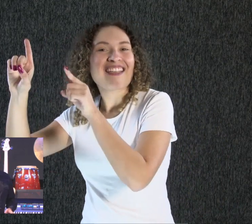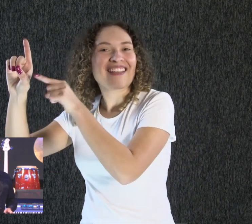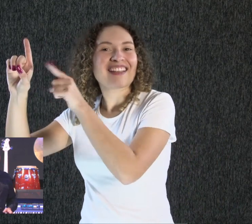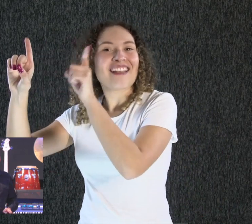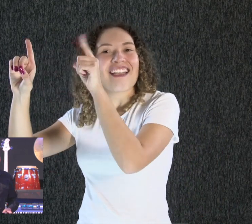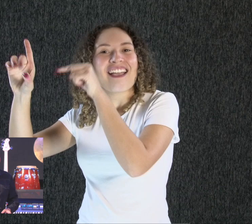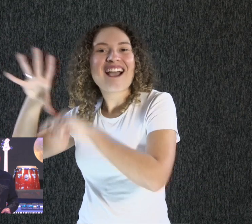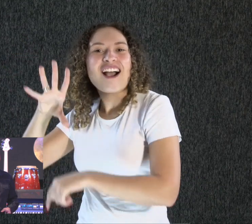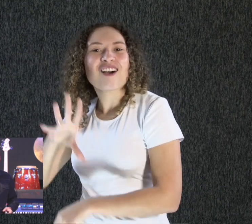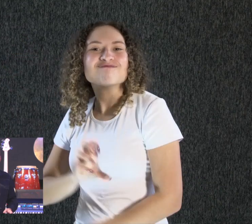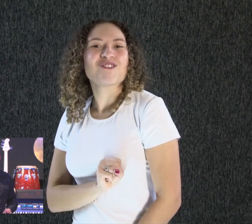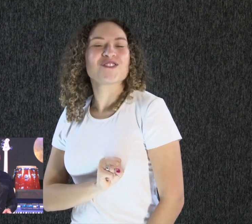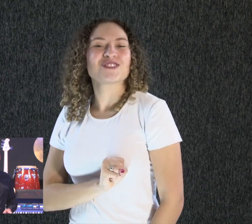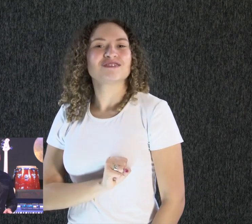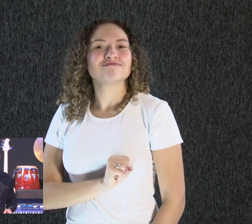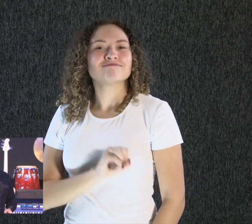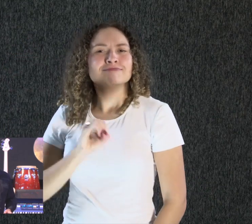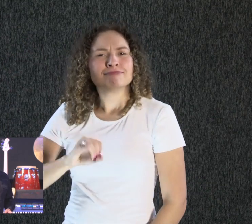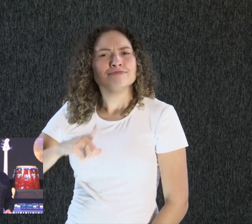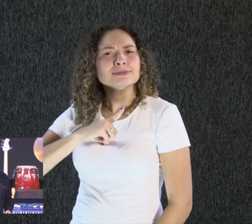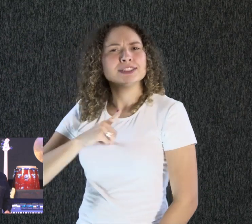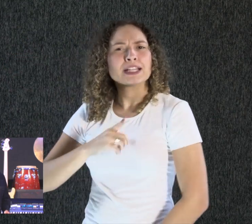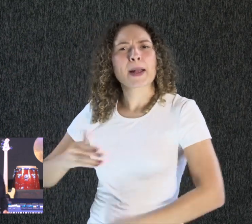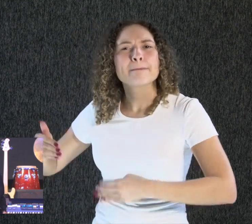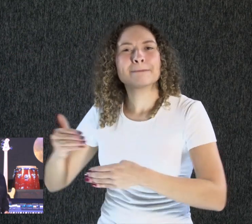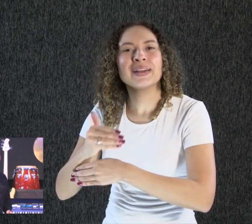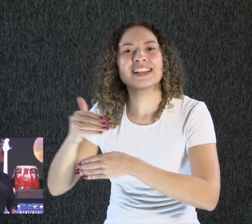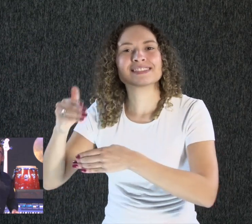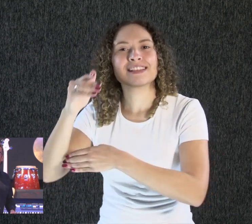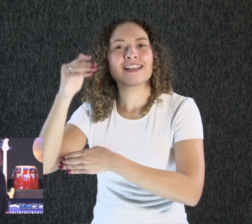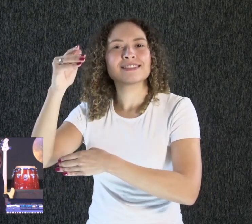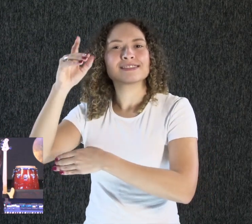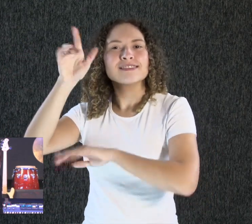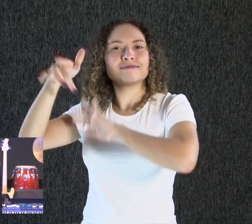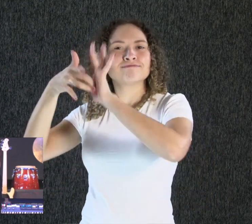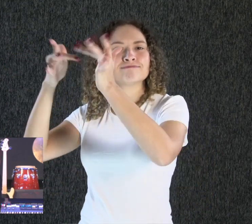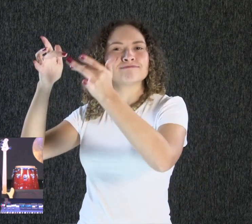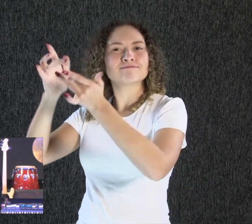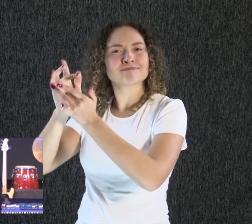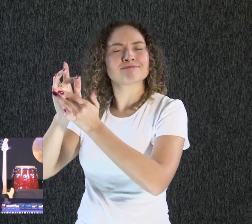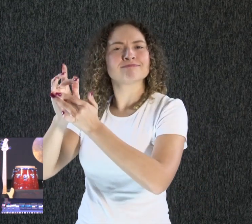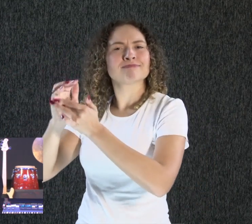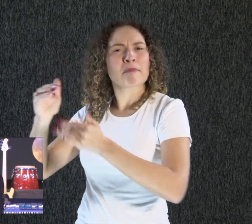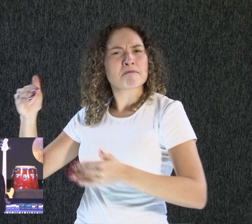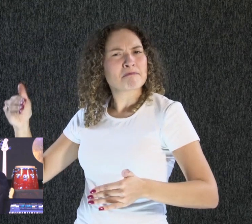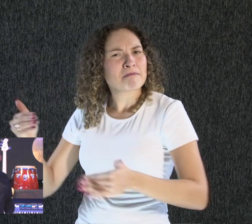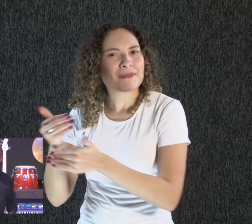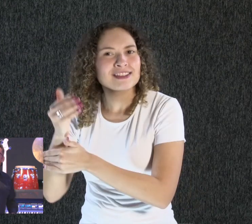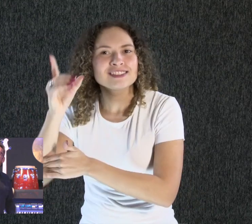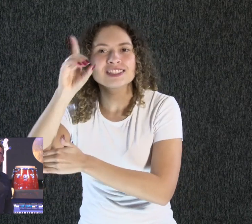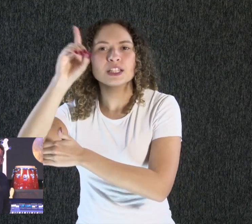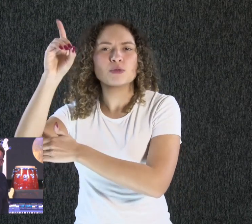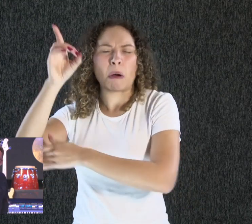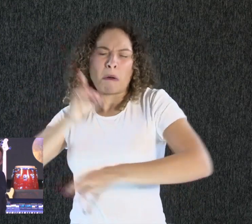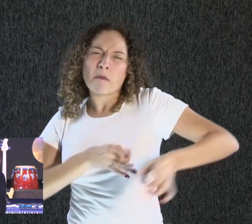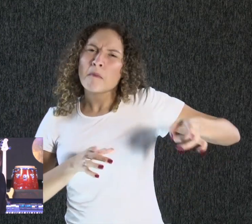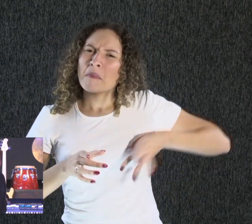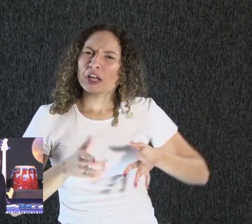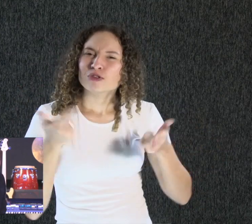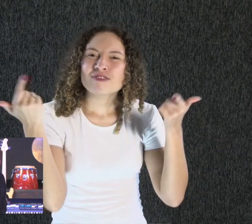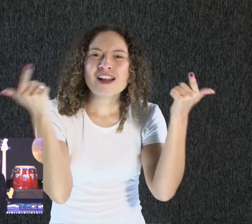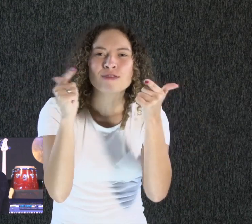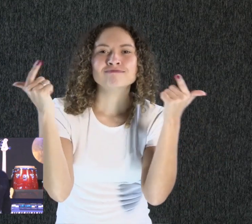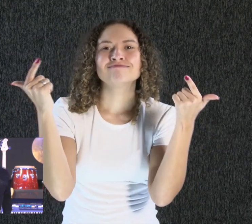medo. A presença do verdadeiro amor lança fora todo medo. Se você tiver a presença de Jesus na sua casa, a presença do Senhor no seu